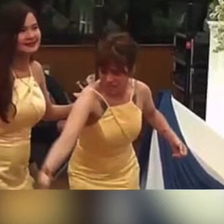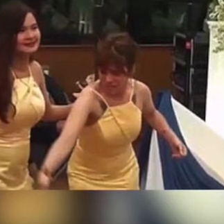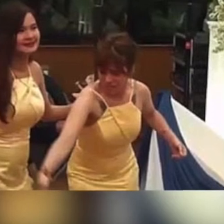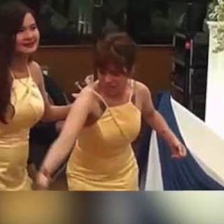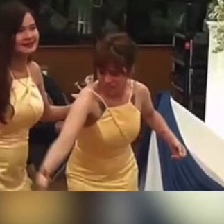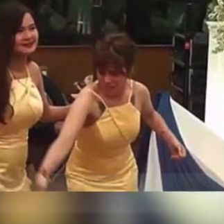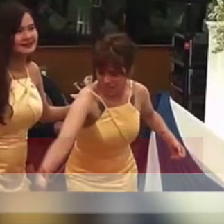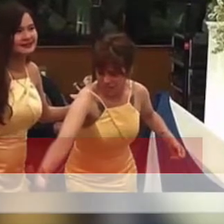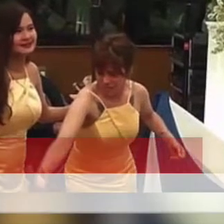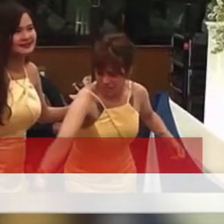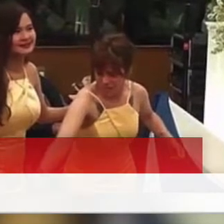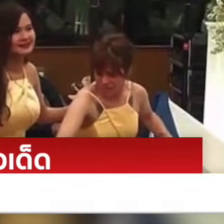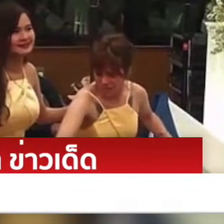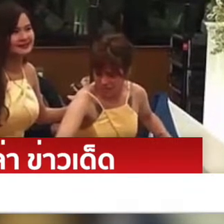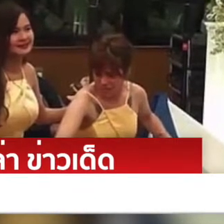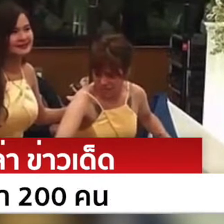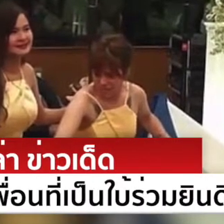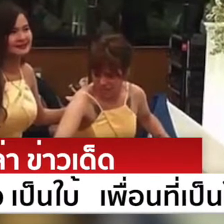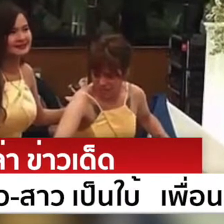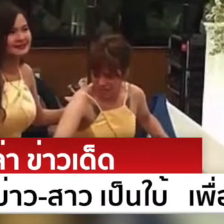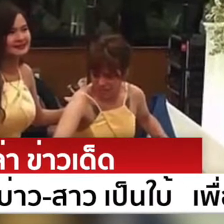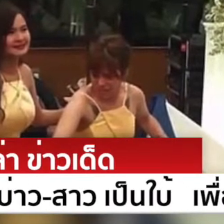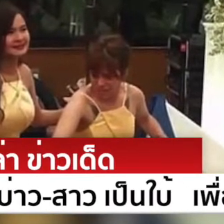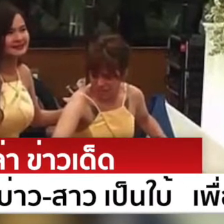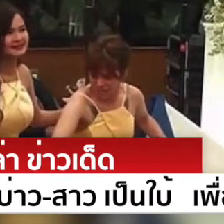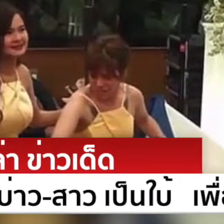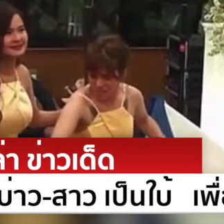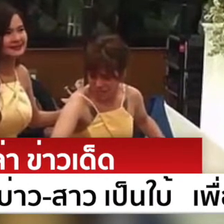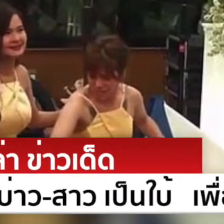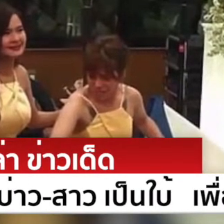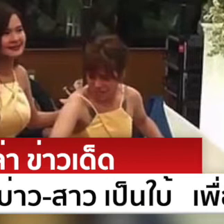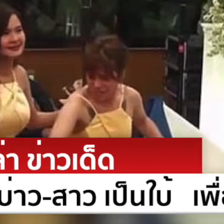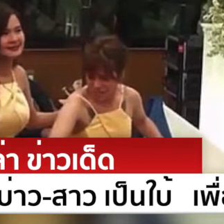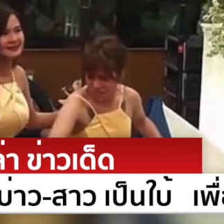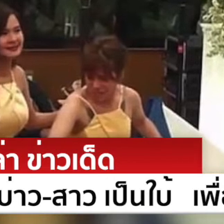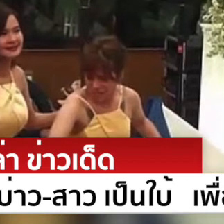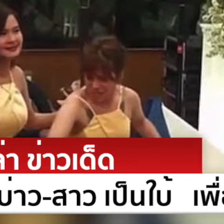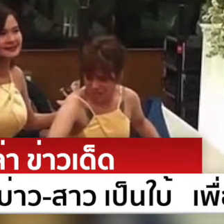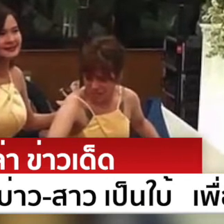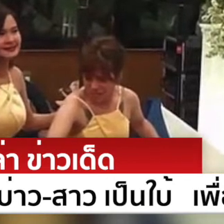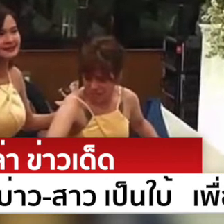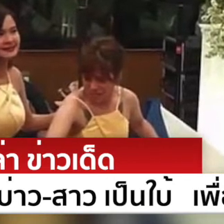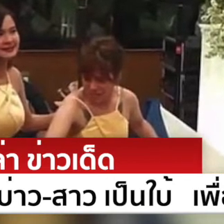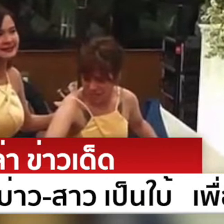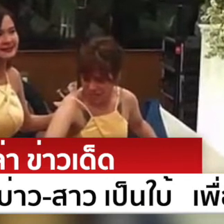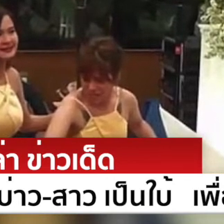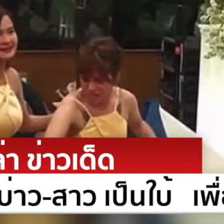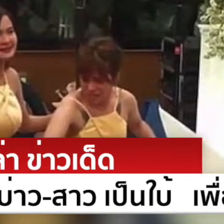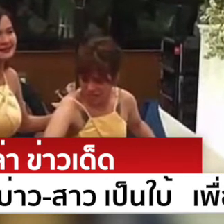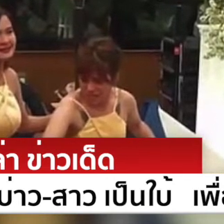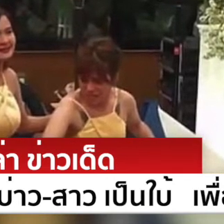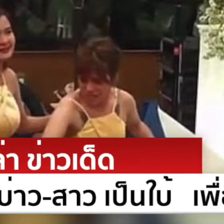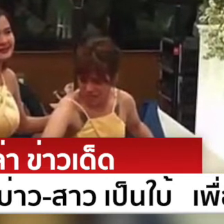ัสดีค่ะขอต้อนรับคุณผู้ชมเข้าสู่เรื่องเล่าข่าวเด็ดชื่นมื่นวิวาเจ้าบ่าวเจ้าสาวเป็นใบเพื่อนที่เป็นใบ